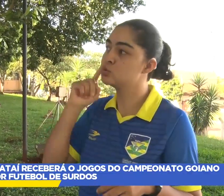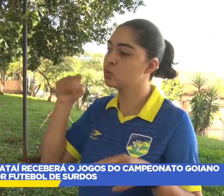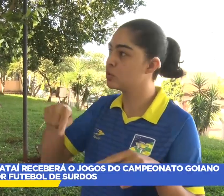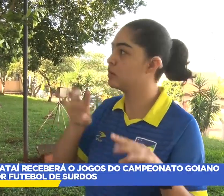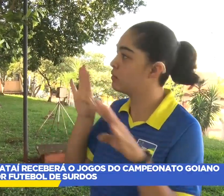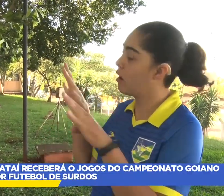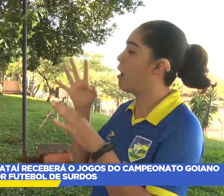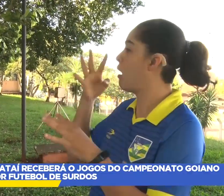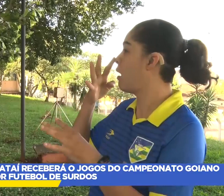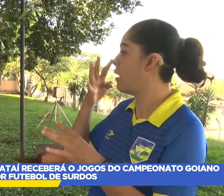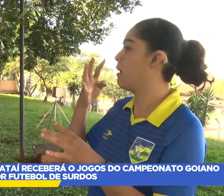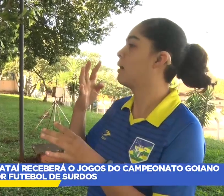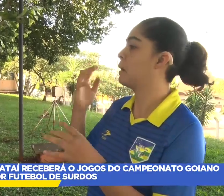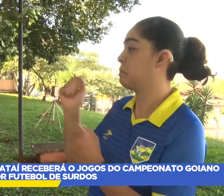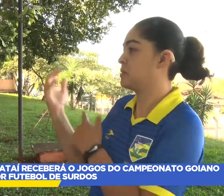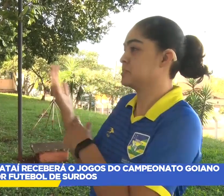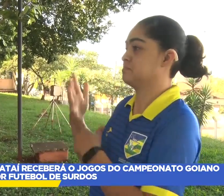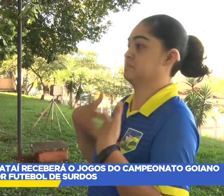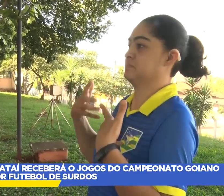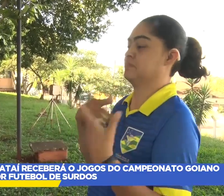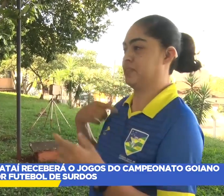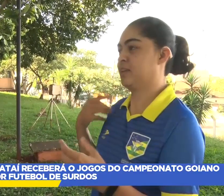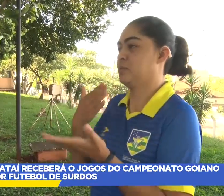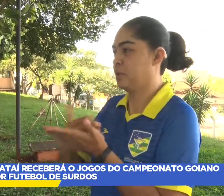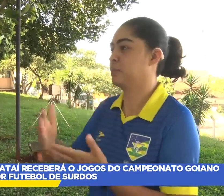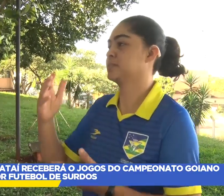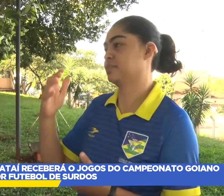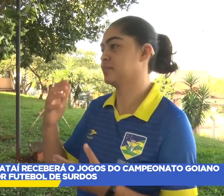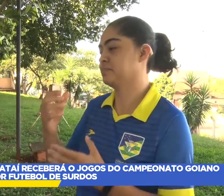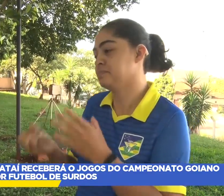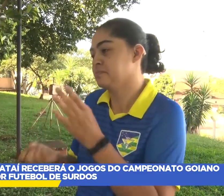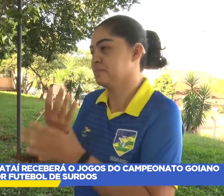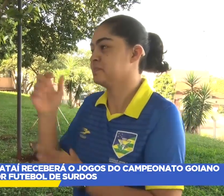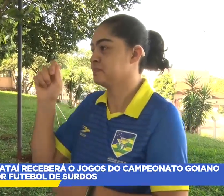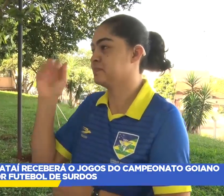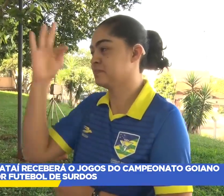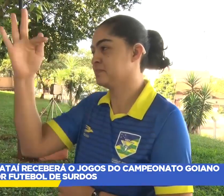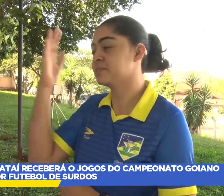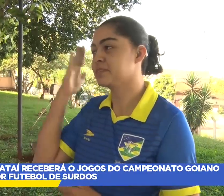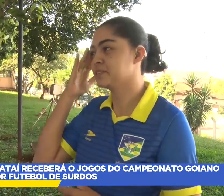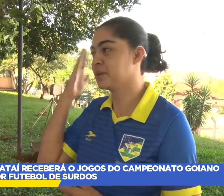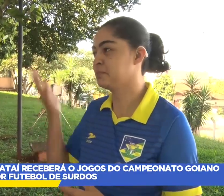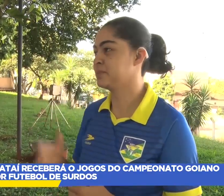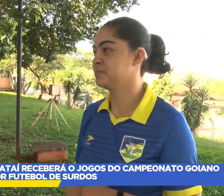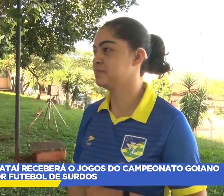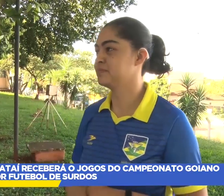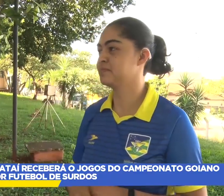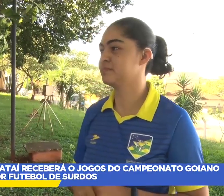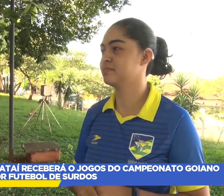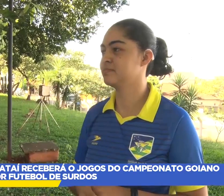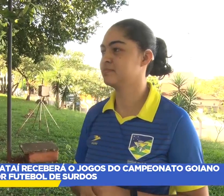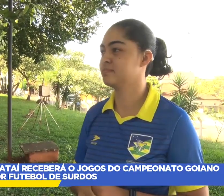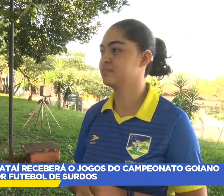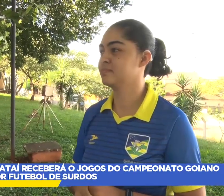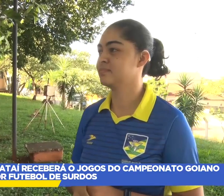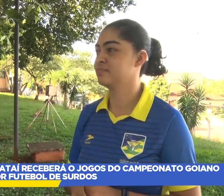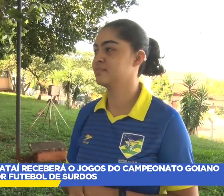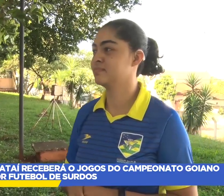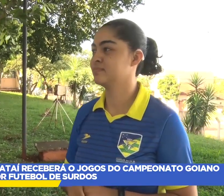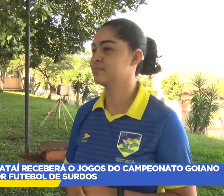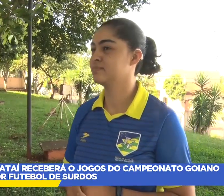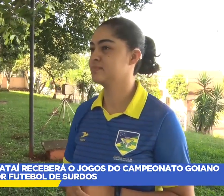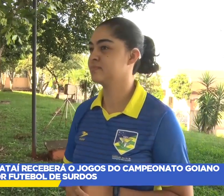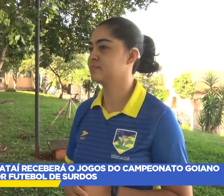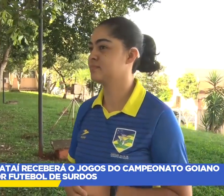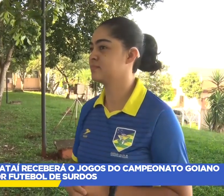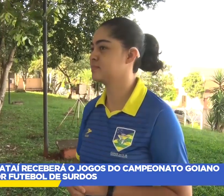importante para que esses surdos possam ver, né? Essa possibilidade de incentivar, quem sabe futuramente criar uma associação, fortalecer a identidade e cultura